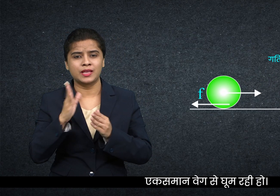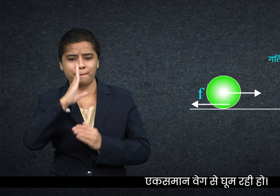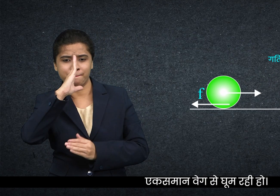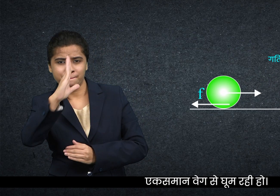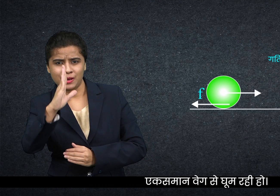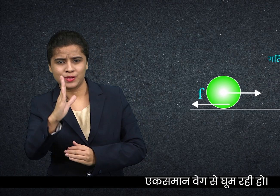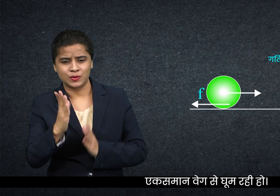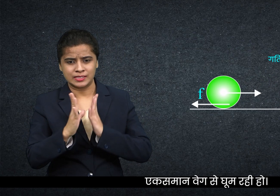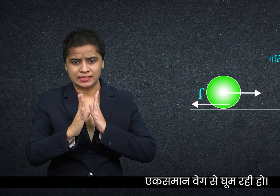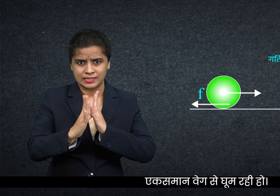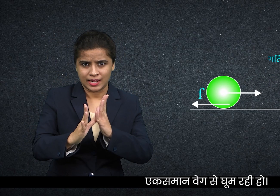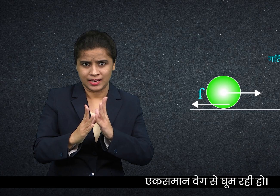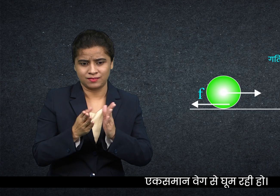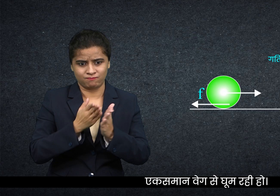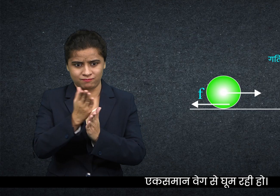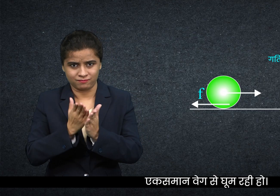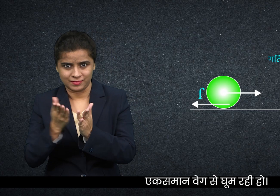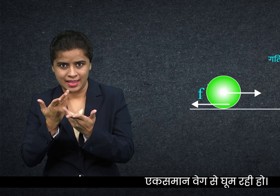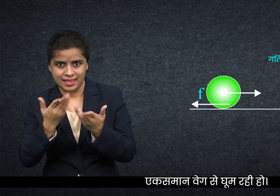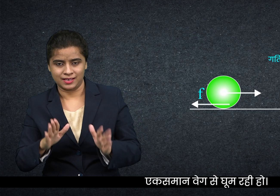रही हो।